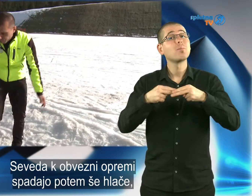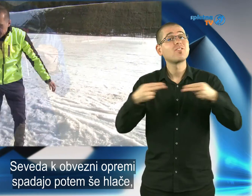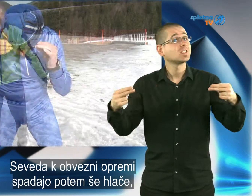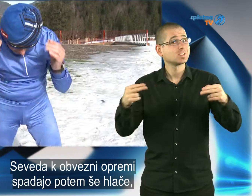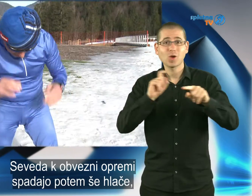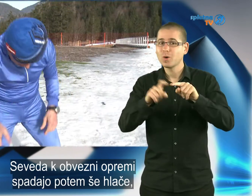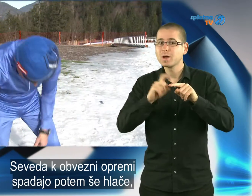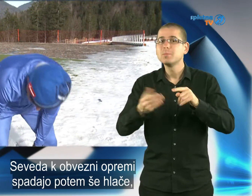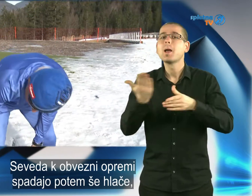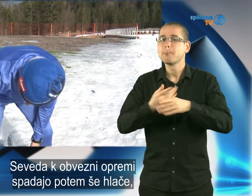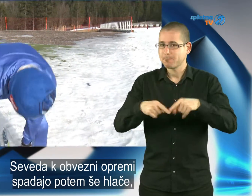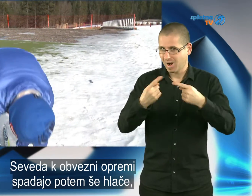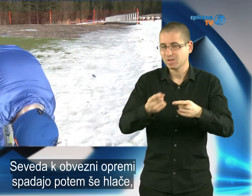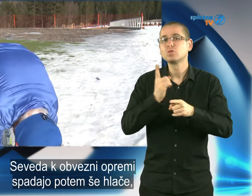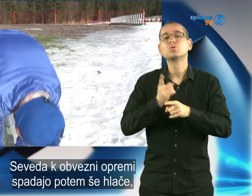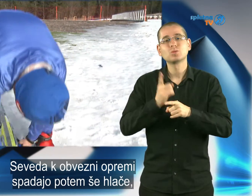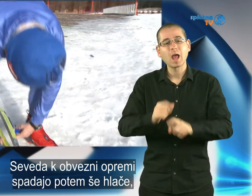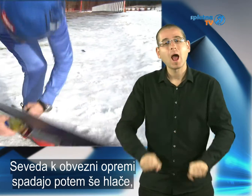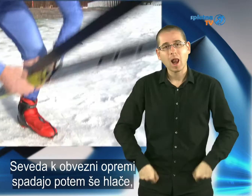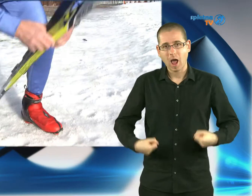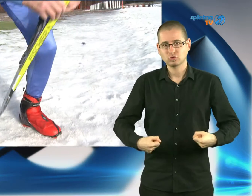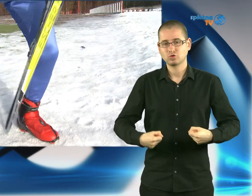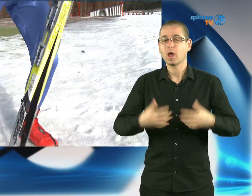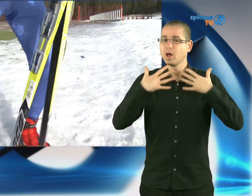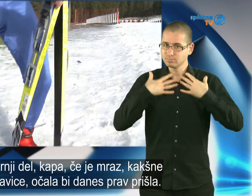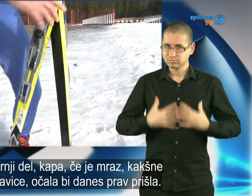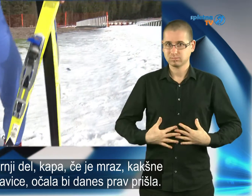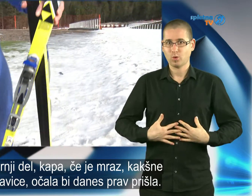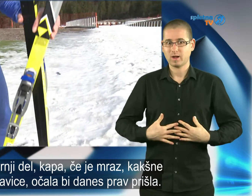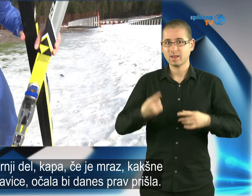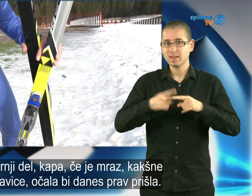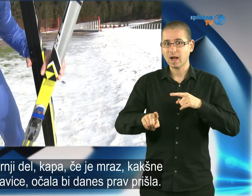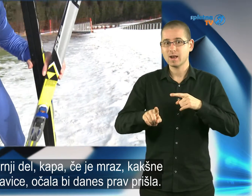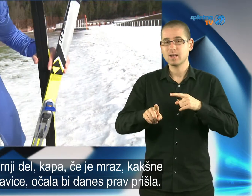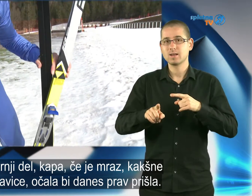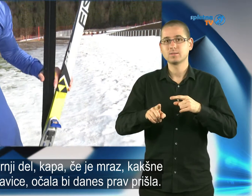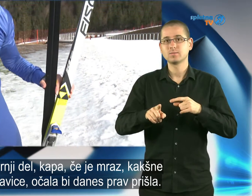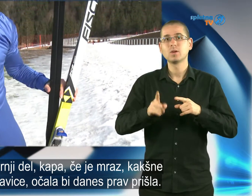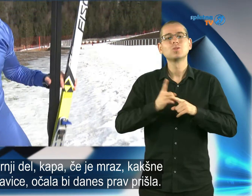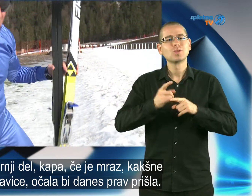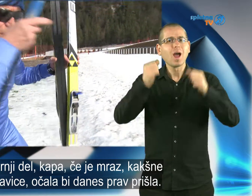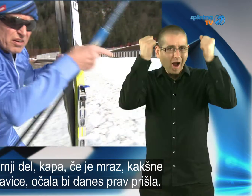Seveda k obvezni opremi spada potem še hlače, zgornji del,